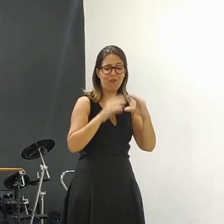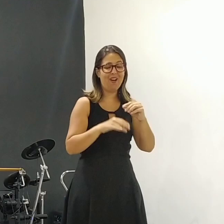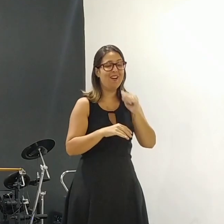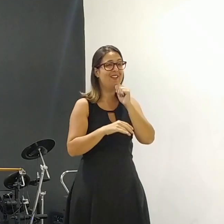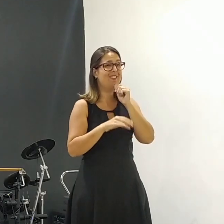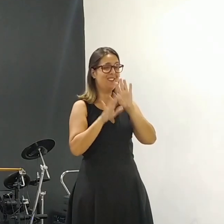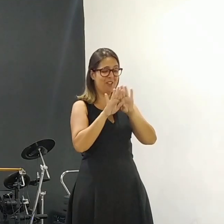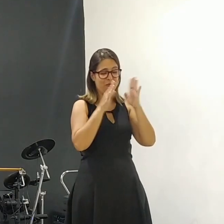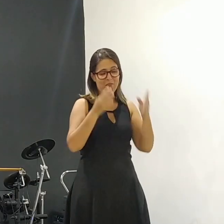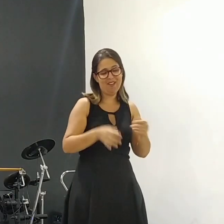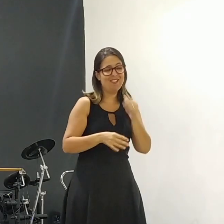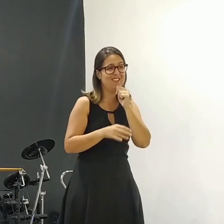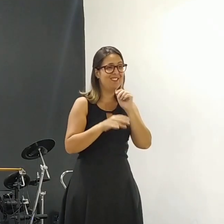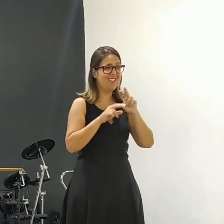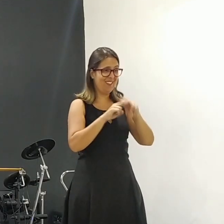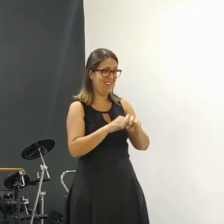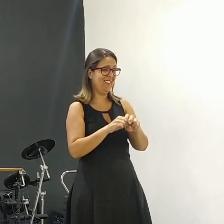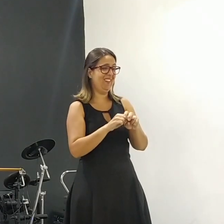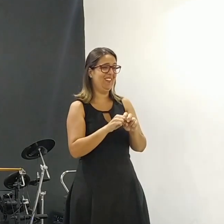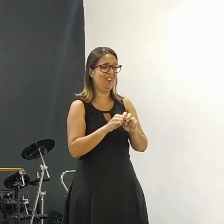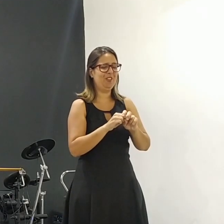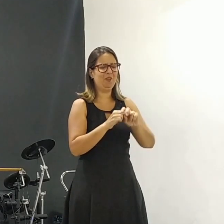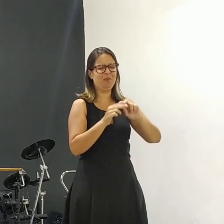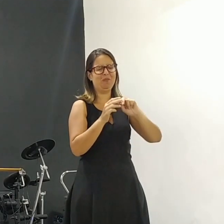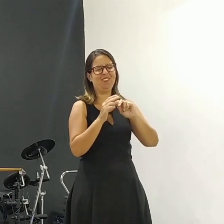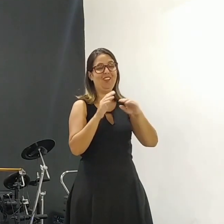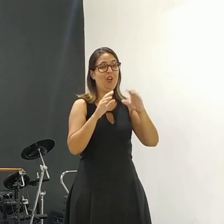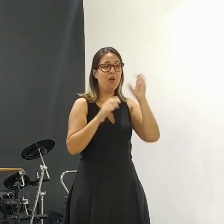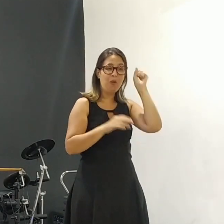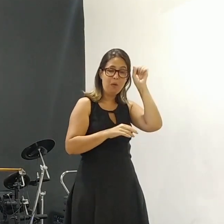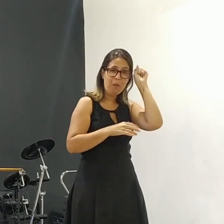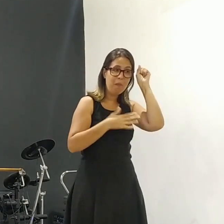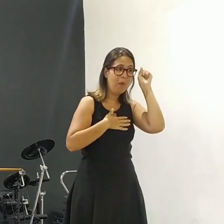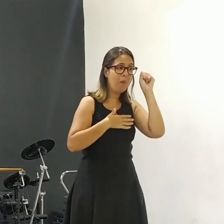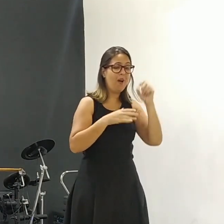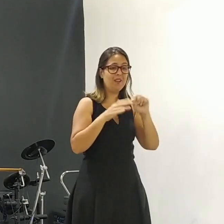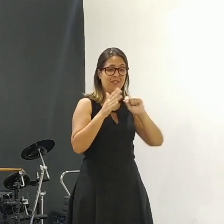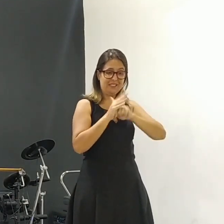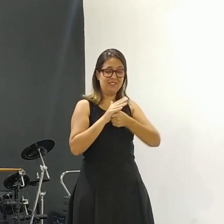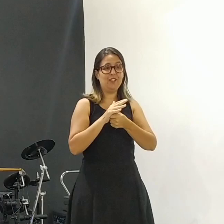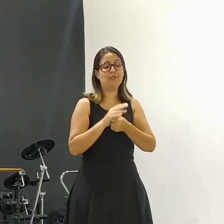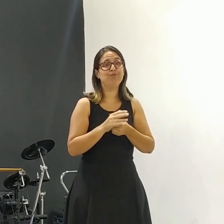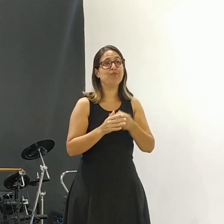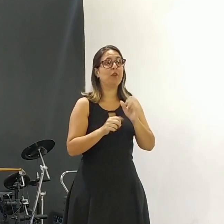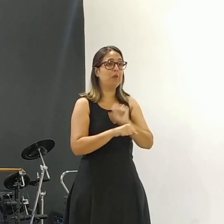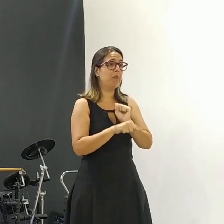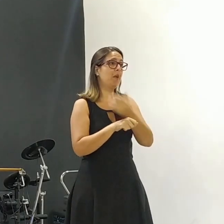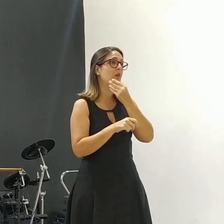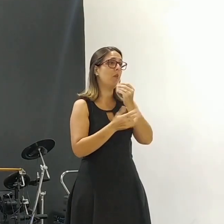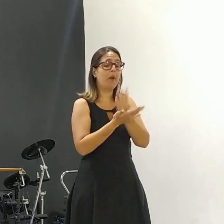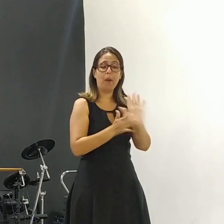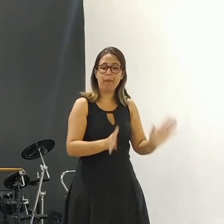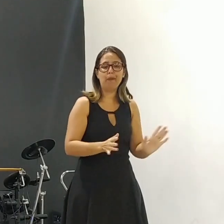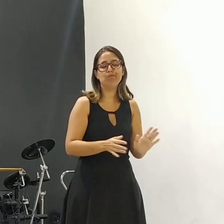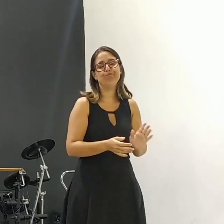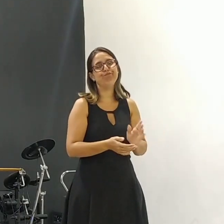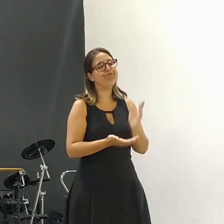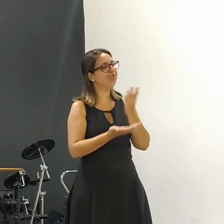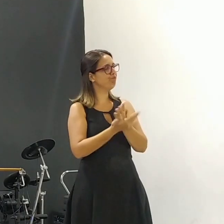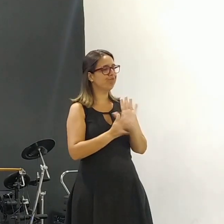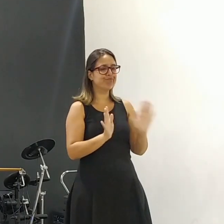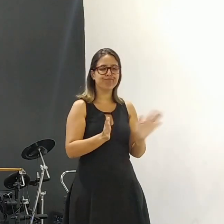para sentar. Eu tenho passado a minha vida trancado no meu quarto esperando, né, o cara terminar, mas ele não termina. Então